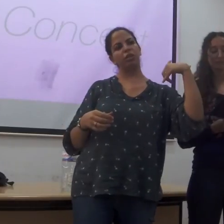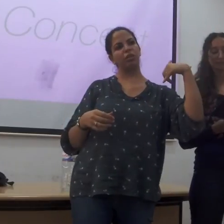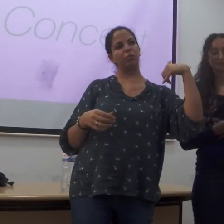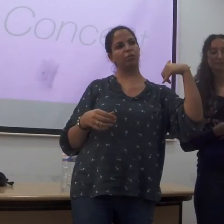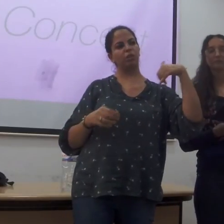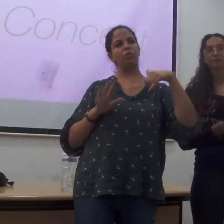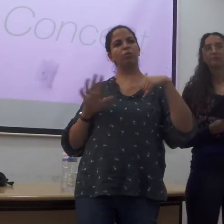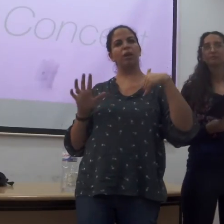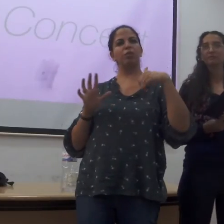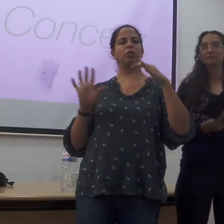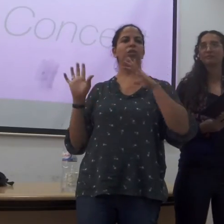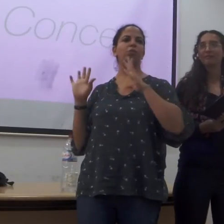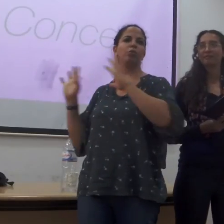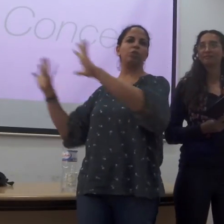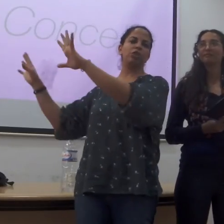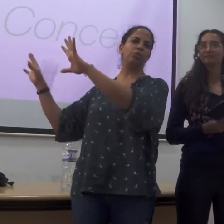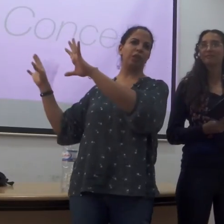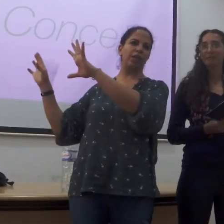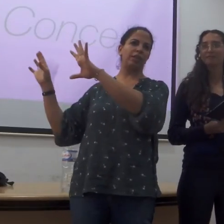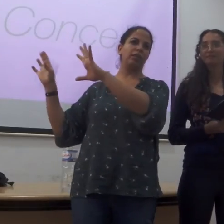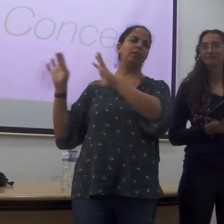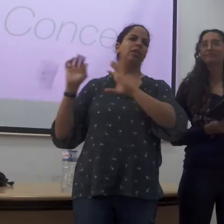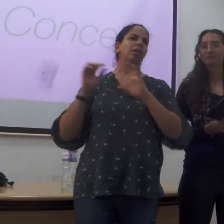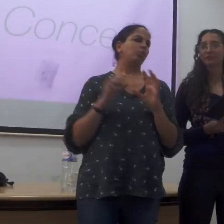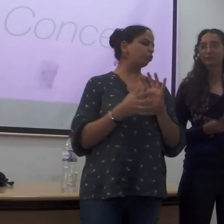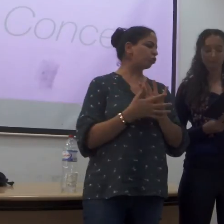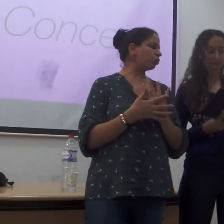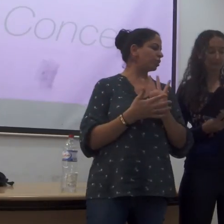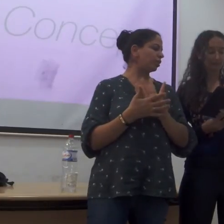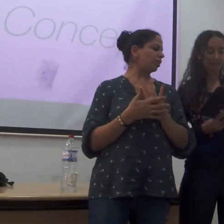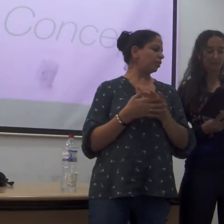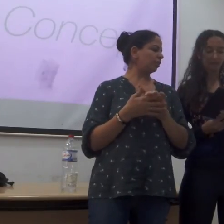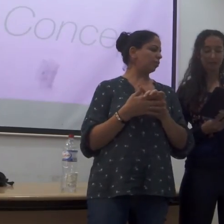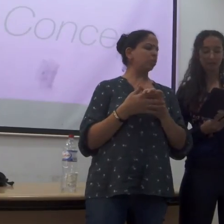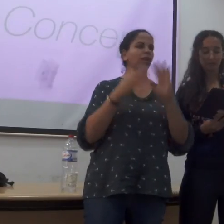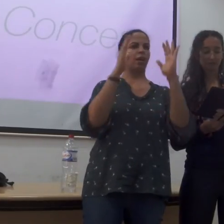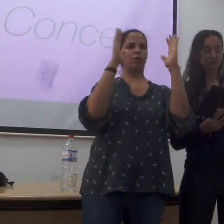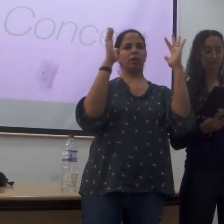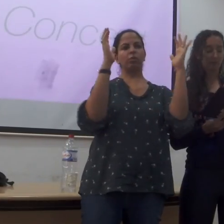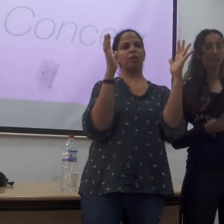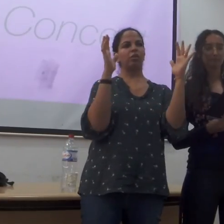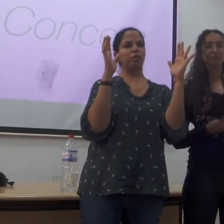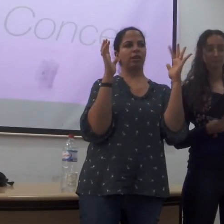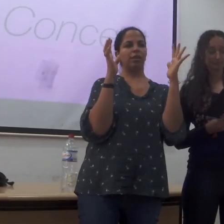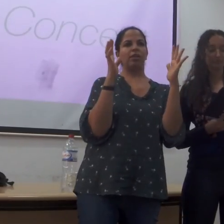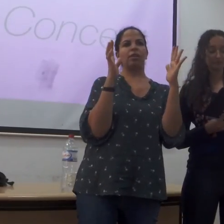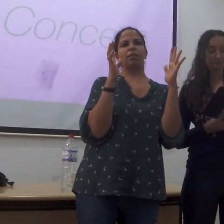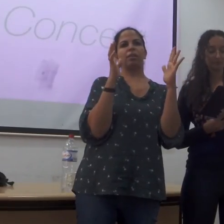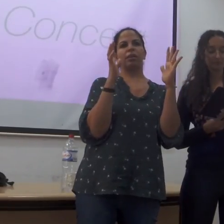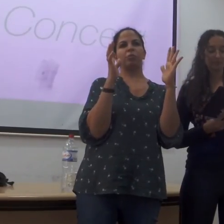الاول جايين مفجوعين ومن بعد باش نصوروهم يجريو فرحانين لو جو سي باش يلقاو ان كيو ار كود